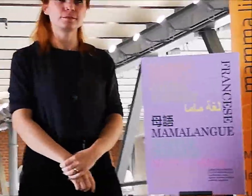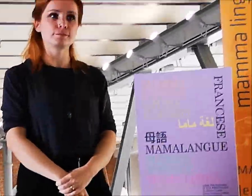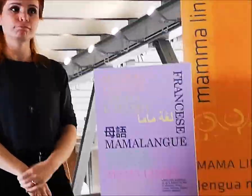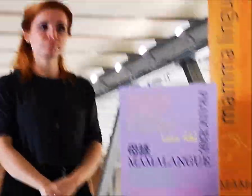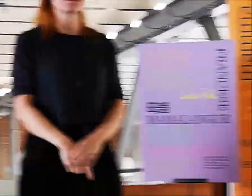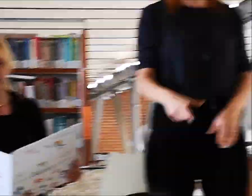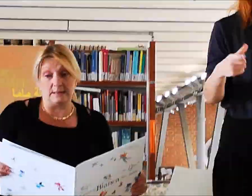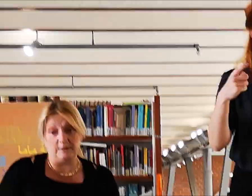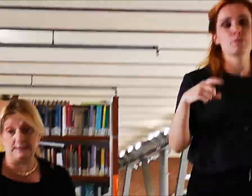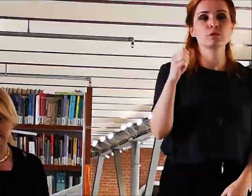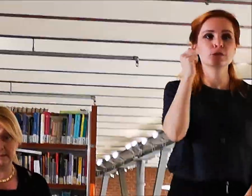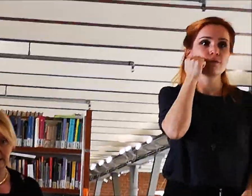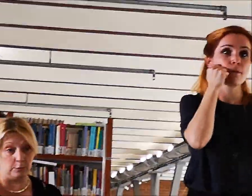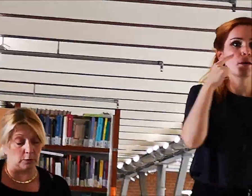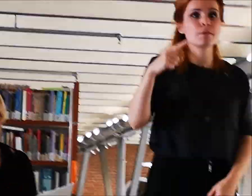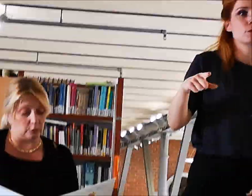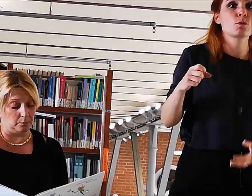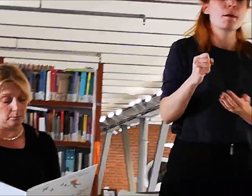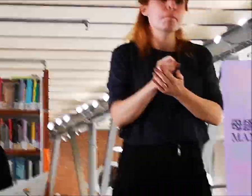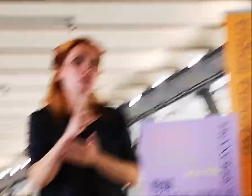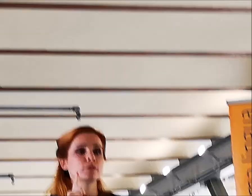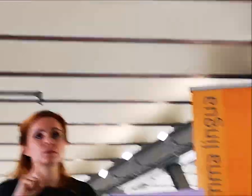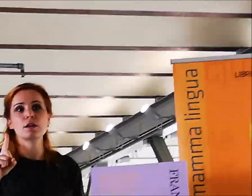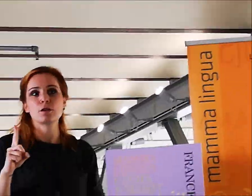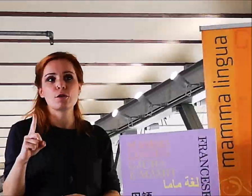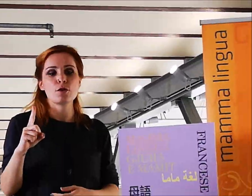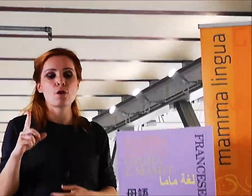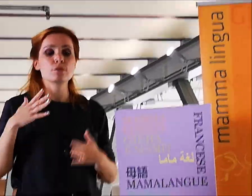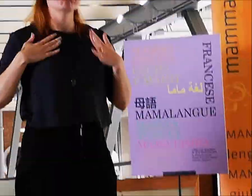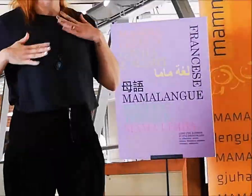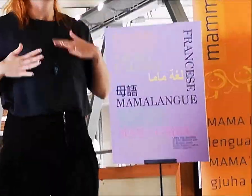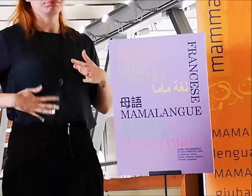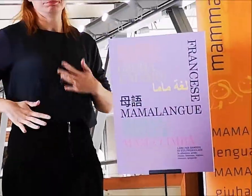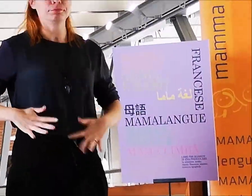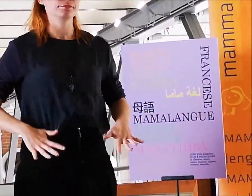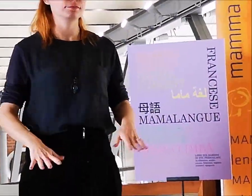Perché la mamma non importa se i vestiti si sporcano,